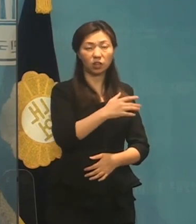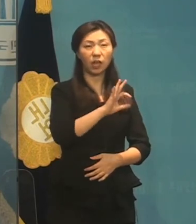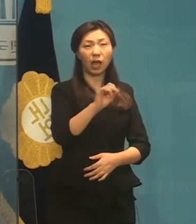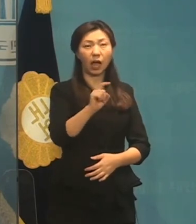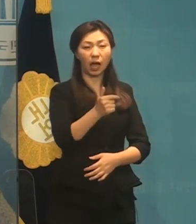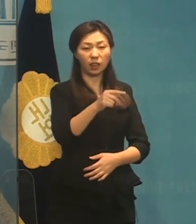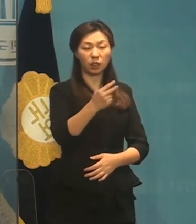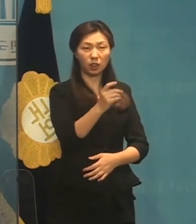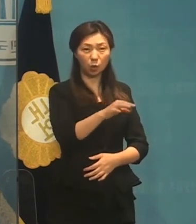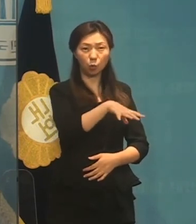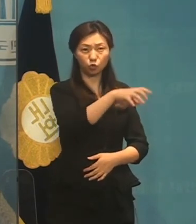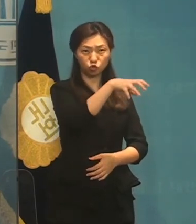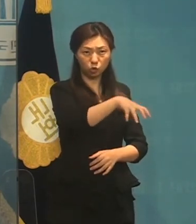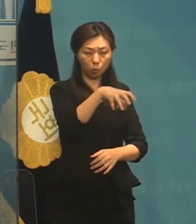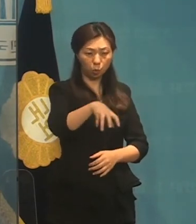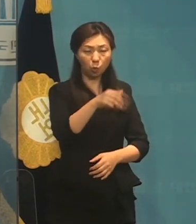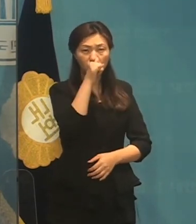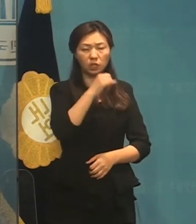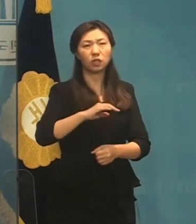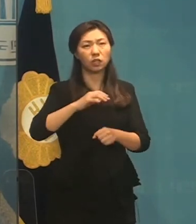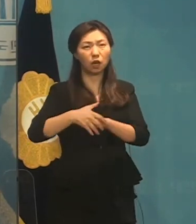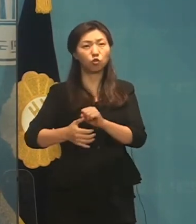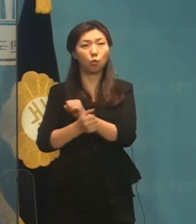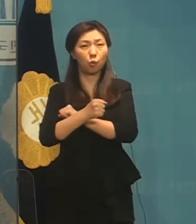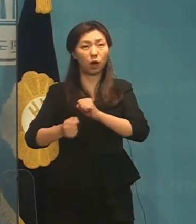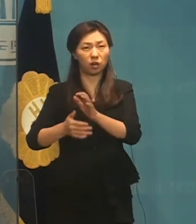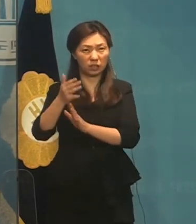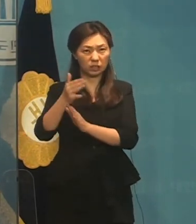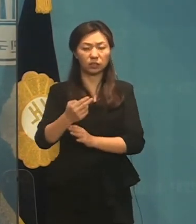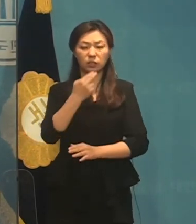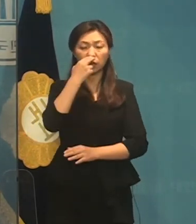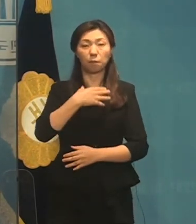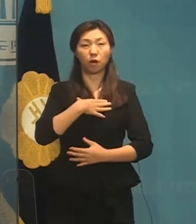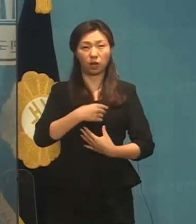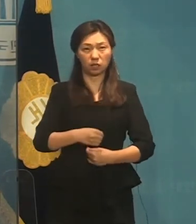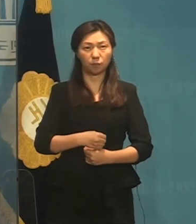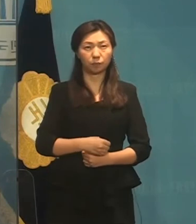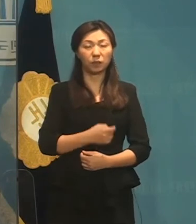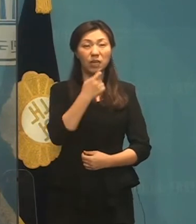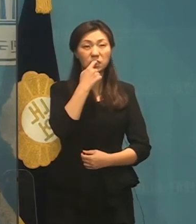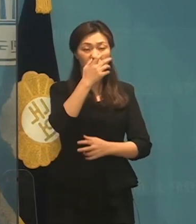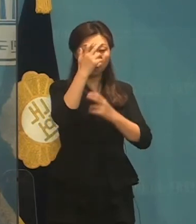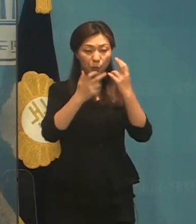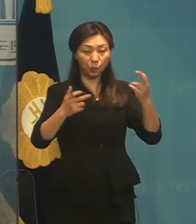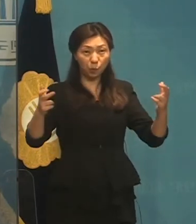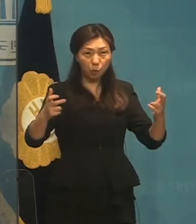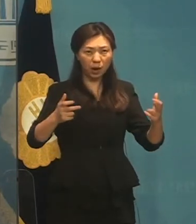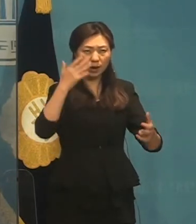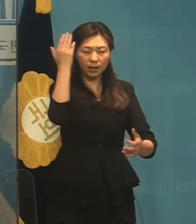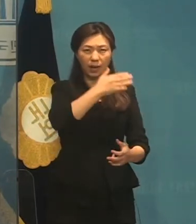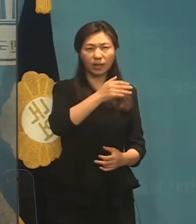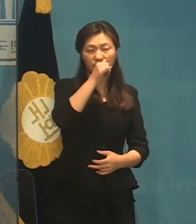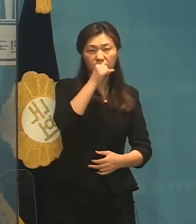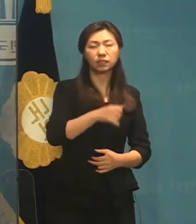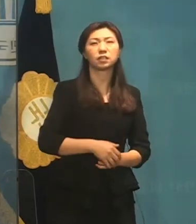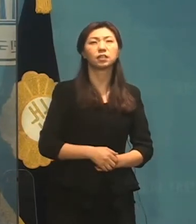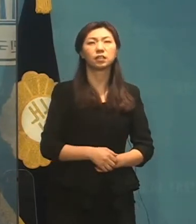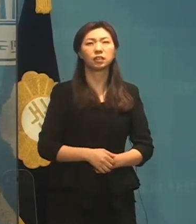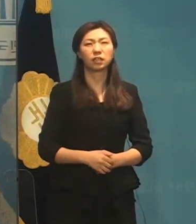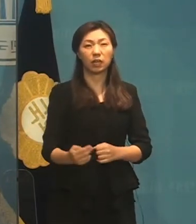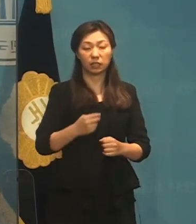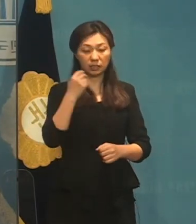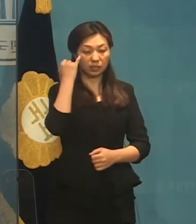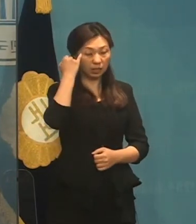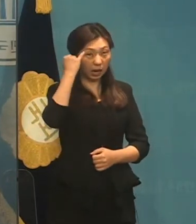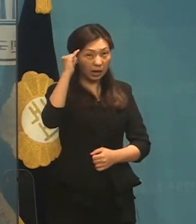북부권과 대구광역시 일부는 미래생명자원산업, 백두대간 청정자원 프로젝트 등 스마트 생명별도로